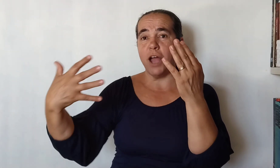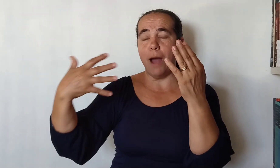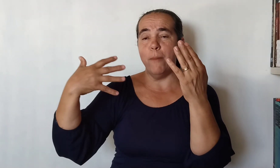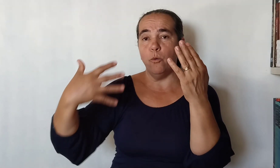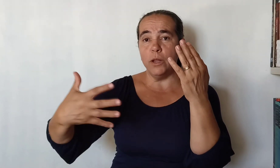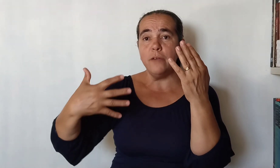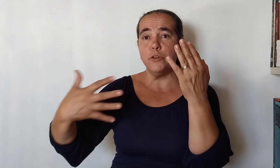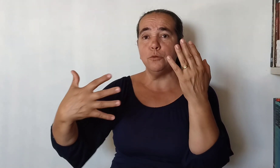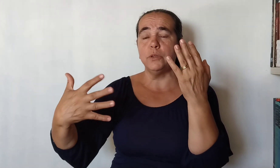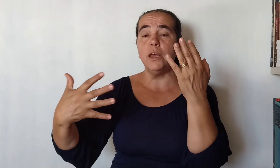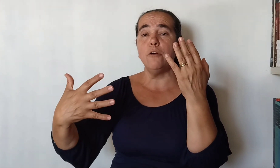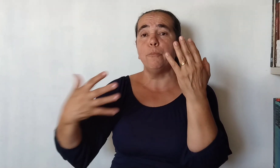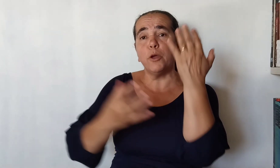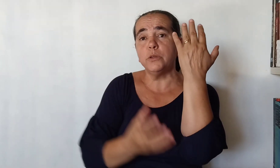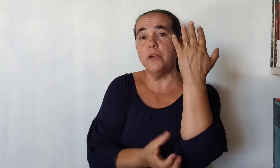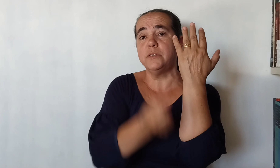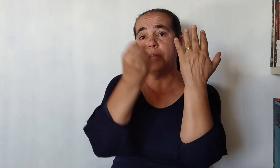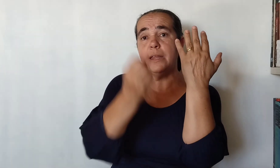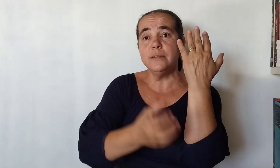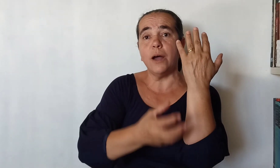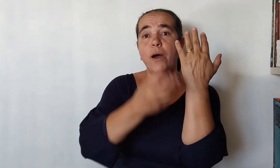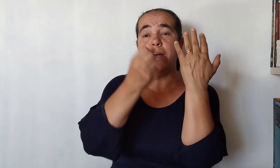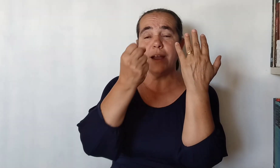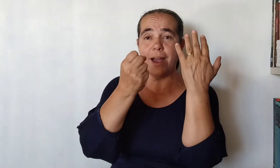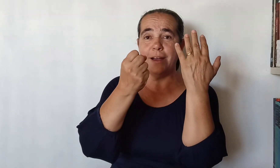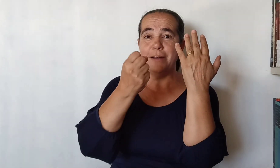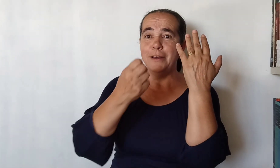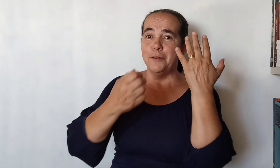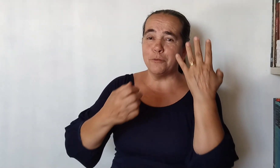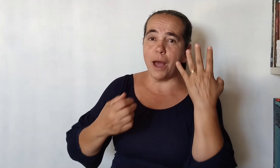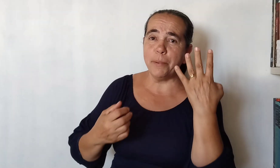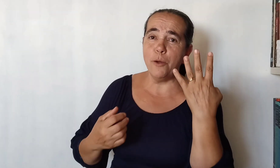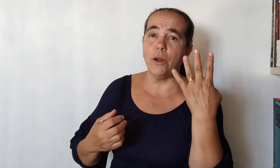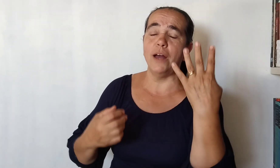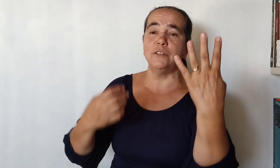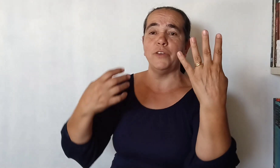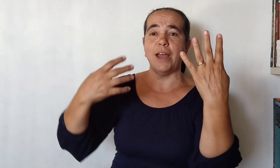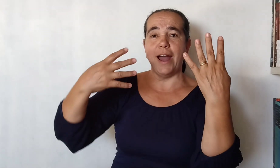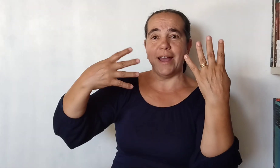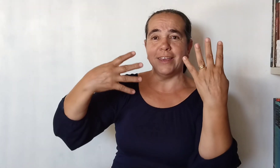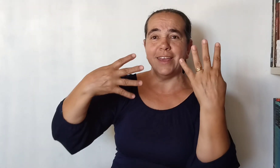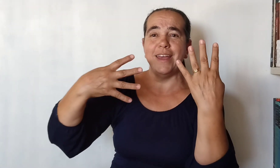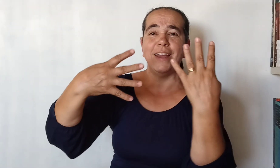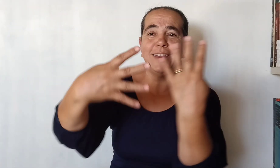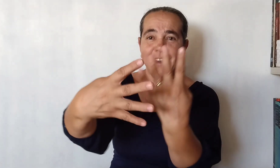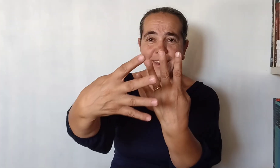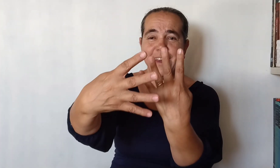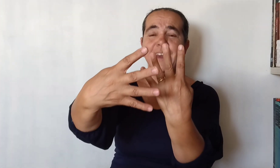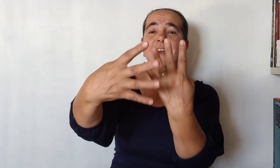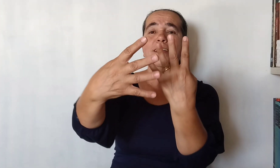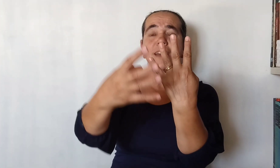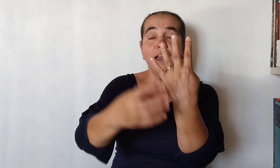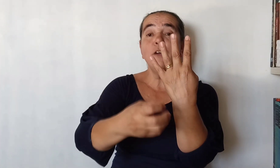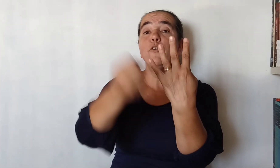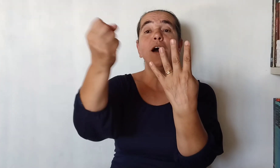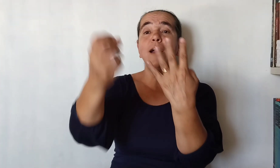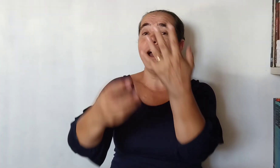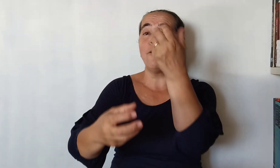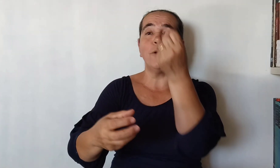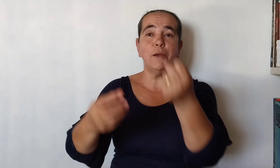deixar a mão livre do trigo porque eu tenho que sinalizar o arrancar. Não dá para eu classificar aqui e aqui e aí eu vou arrancar com que